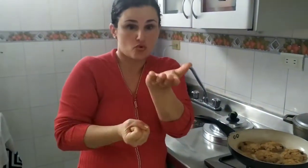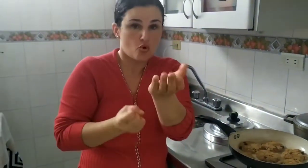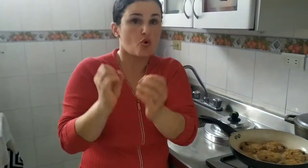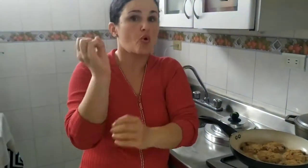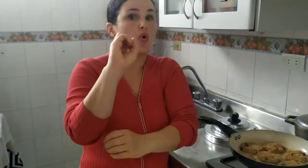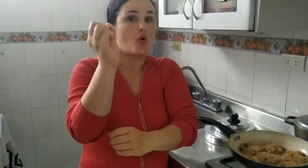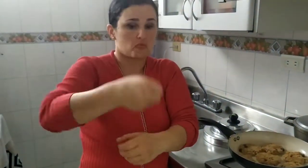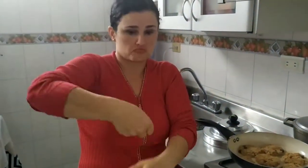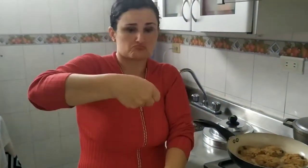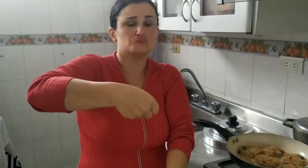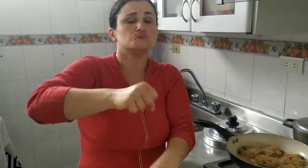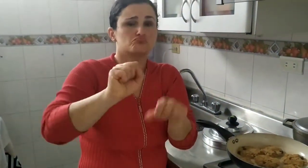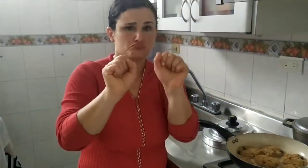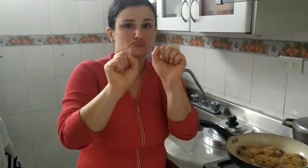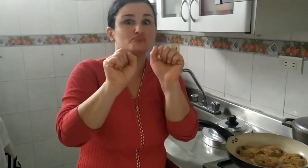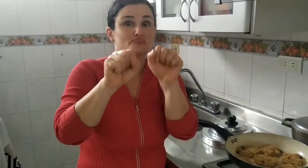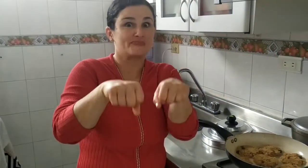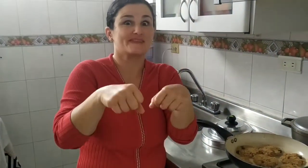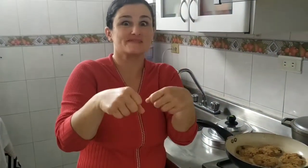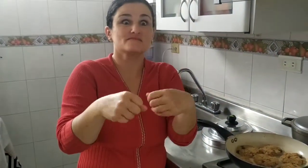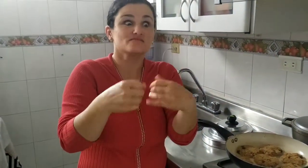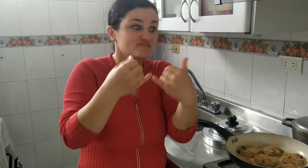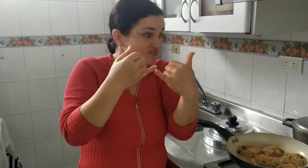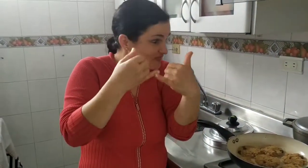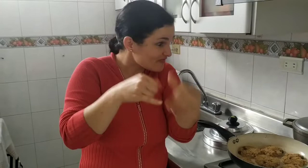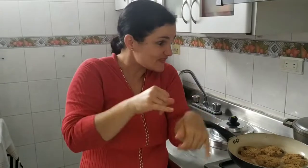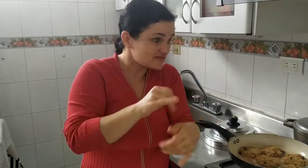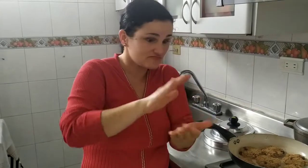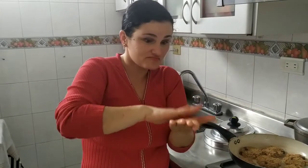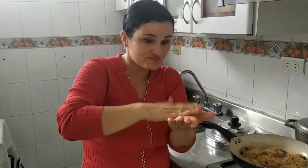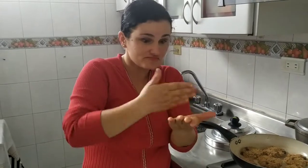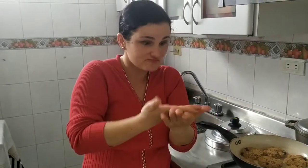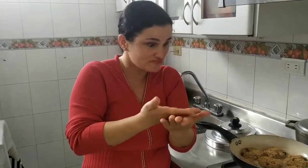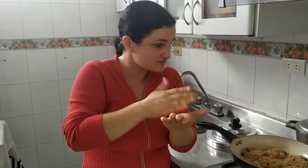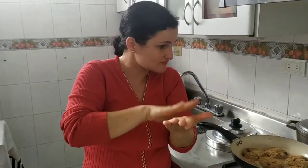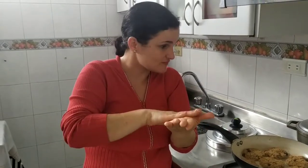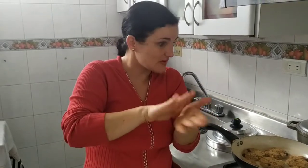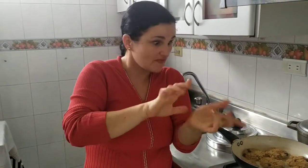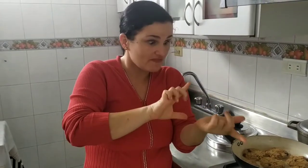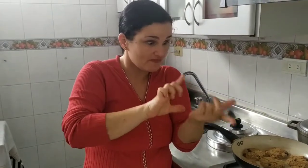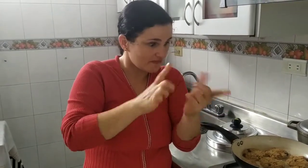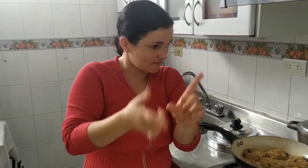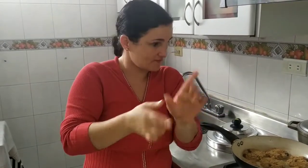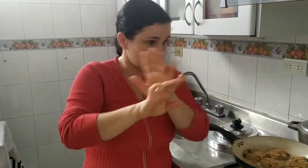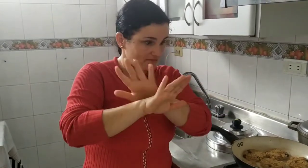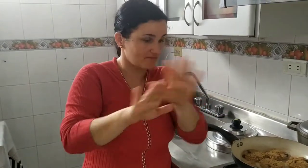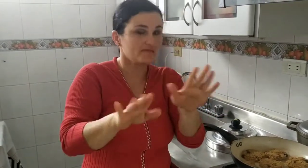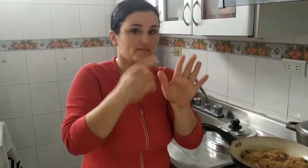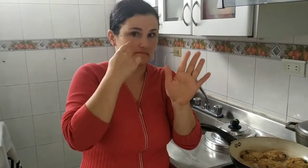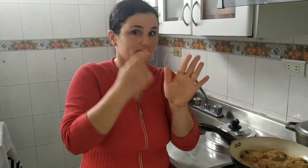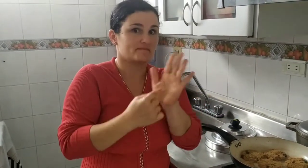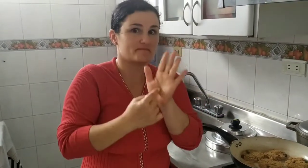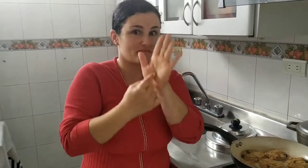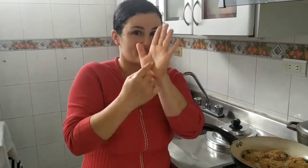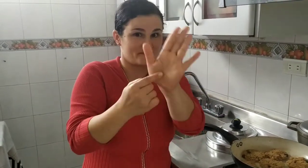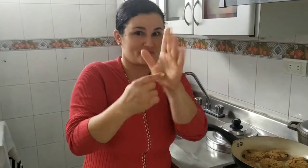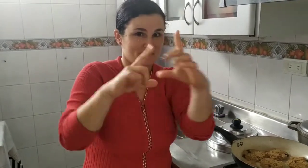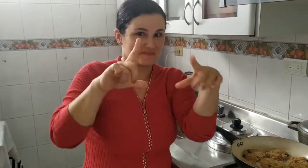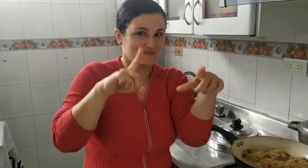Y las tapamos. Sí, se pueden hacer de ambas formas. Las dejamos por lado y lado hasta que